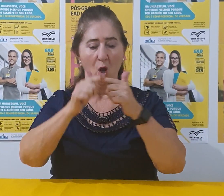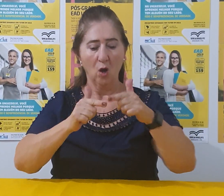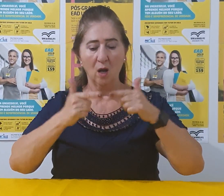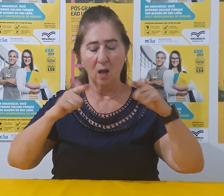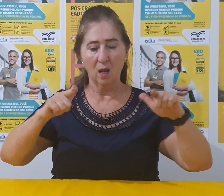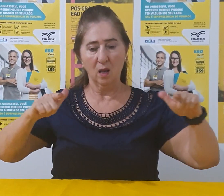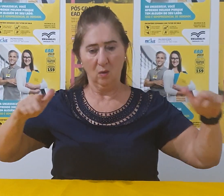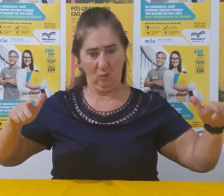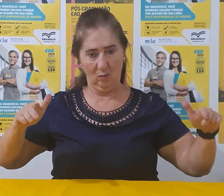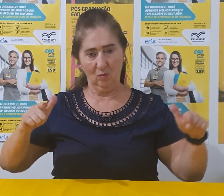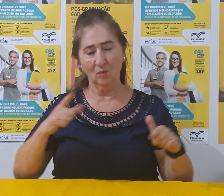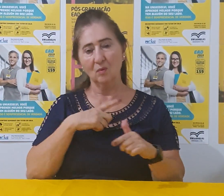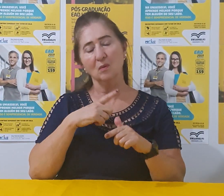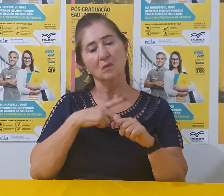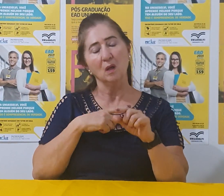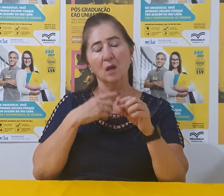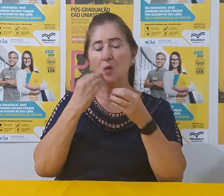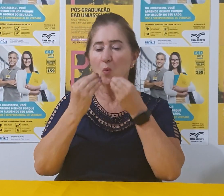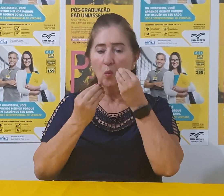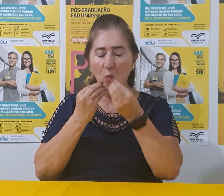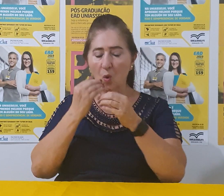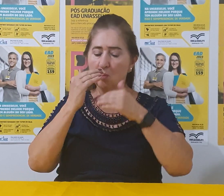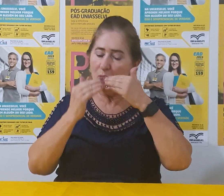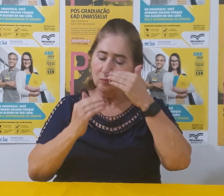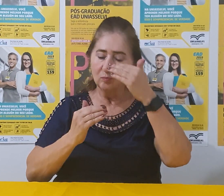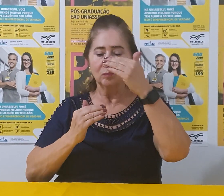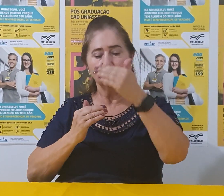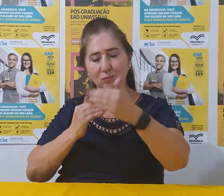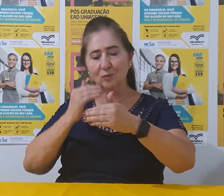há uma progressão nas suas habilidades sociais.